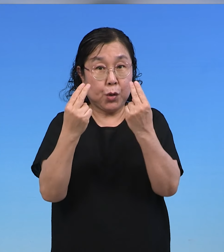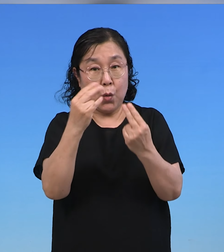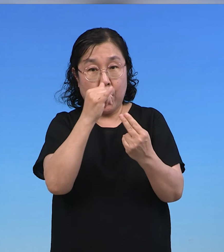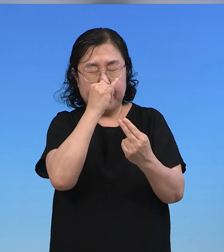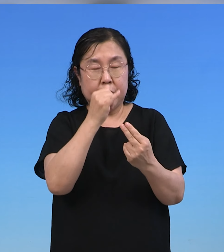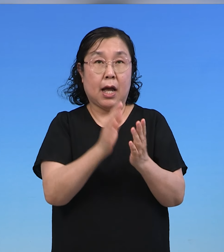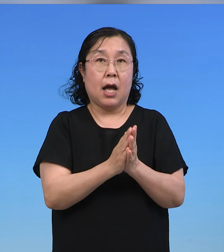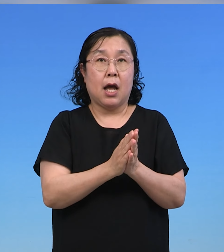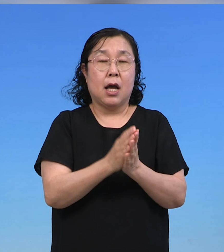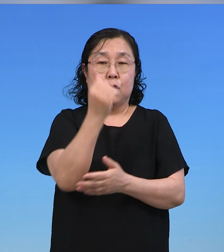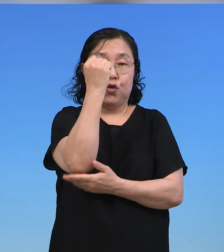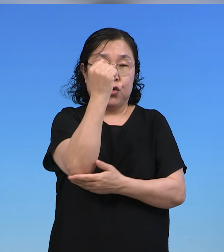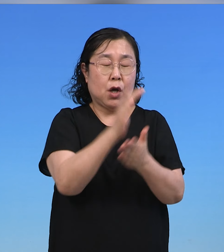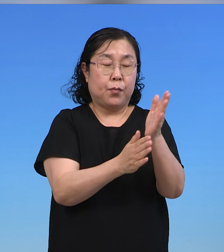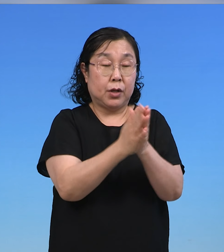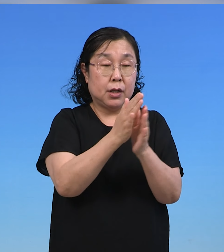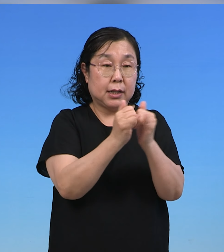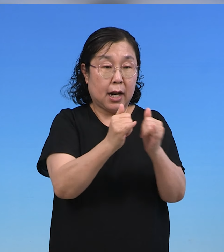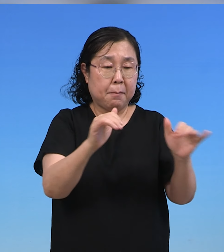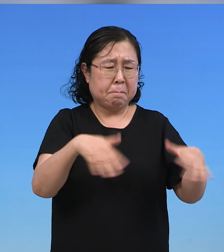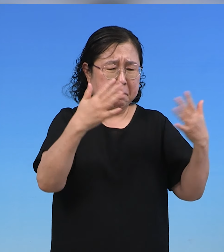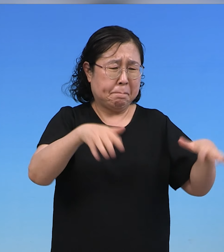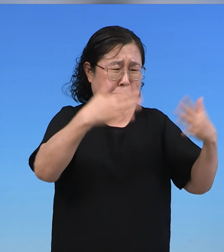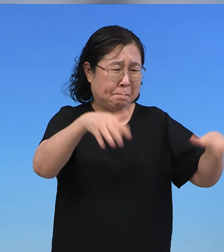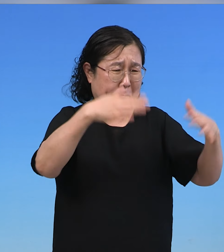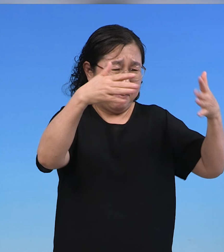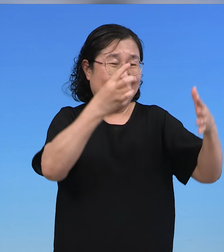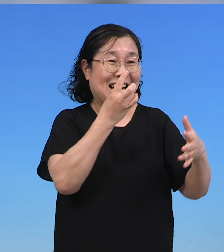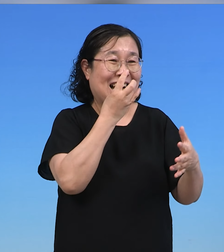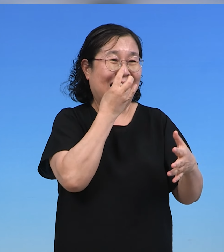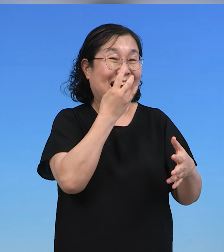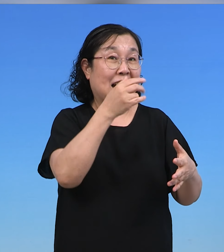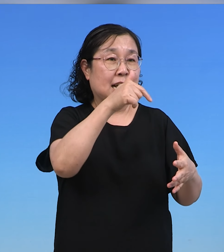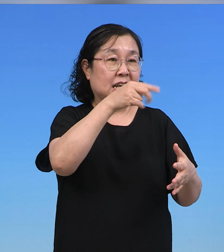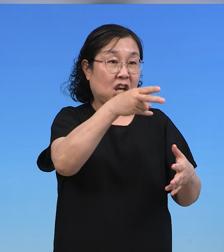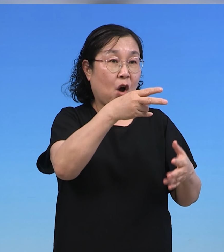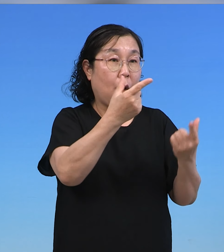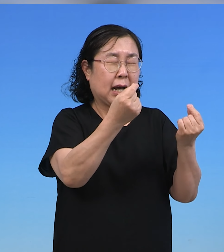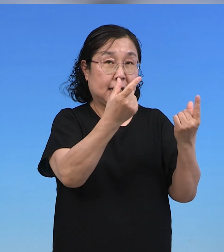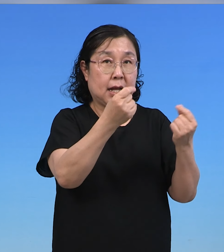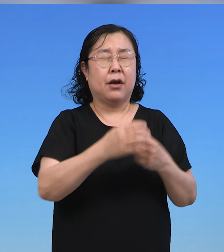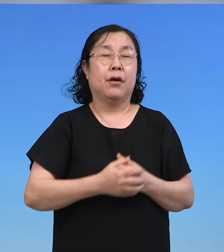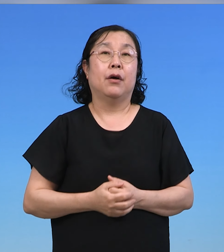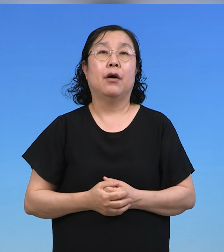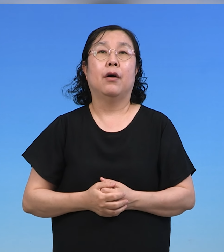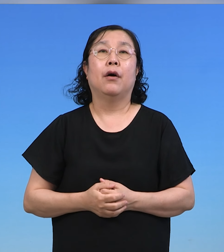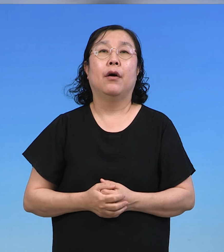나는 겨와 같도다. 요즘에 바람 많이 부니까 겨 많이 볼 수 있잖아요.